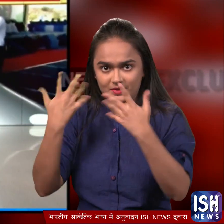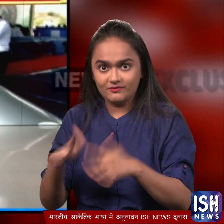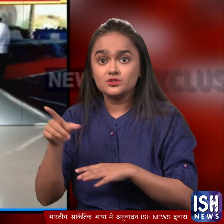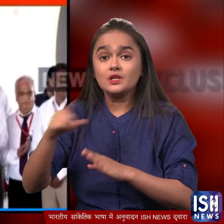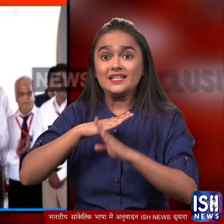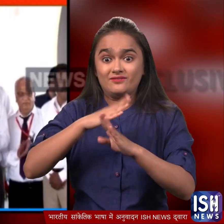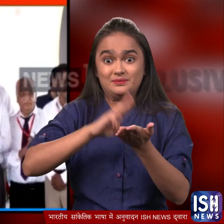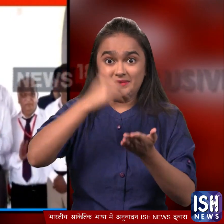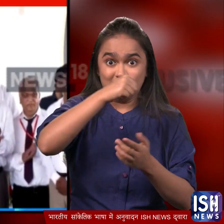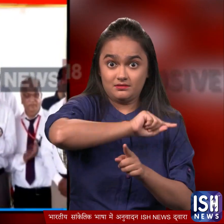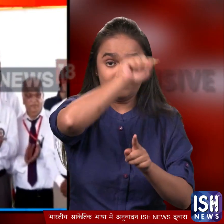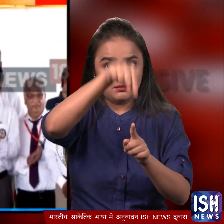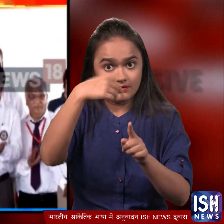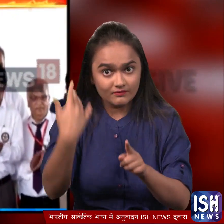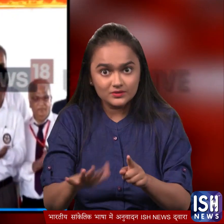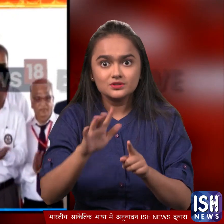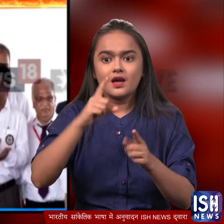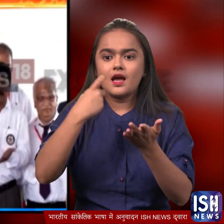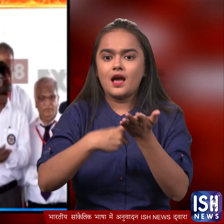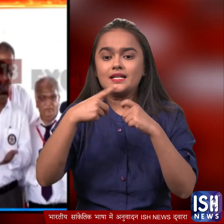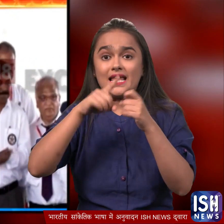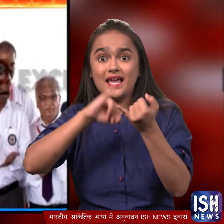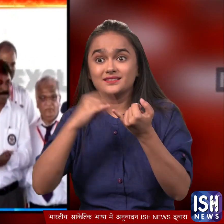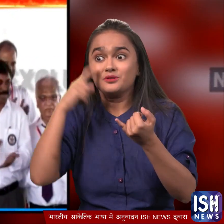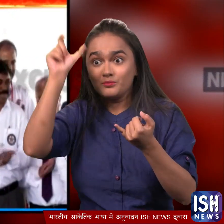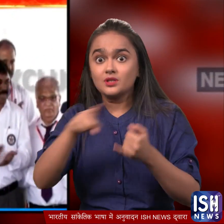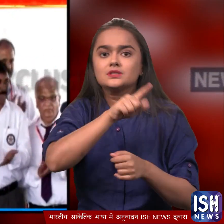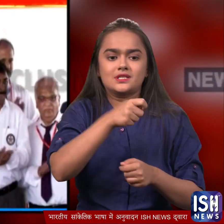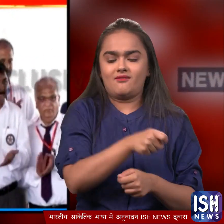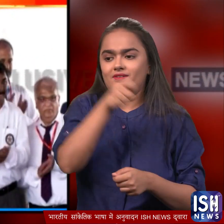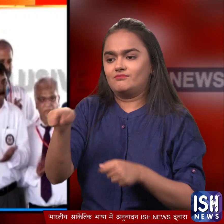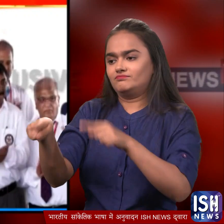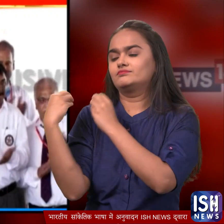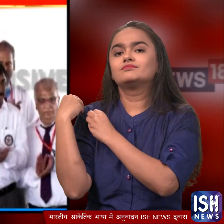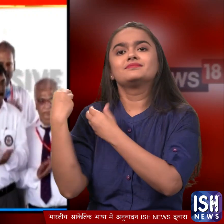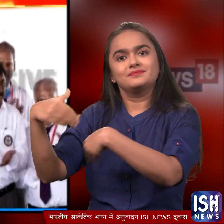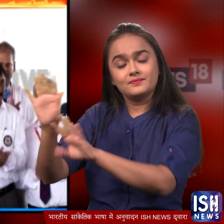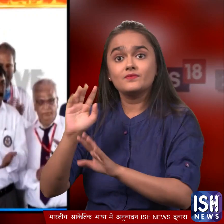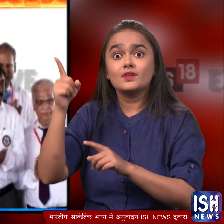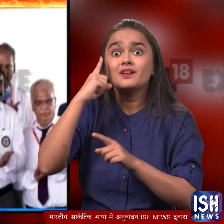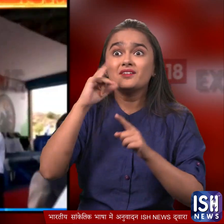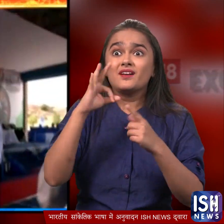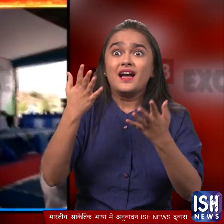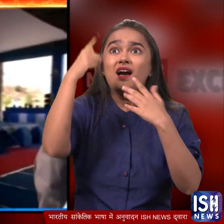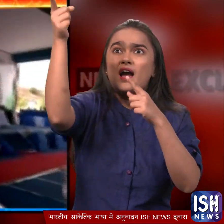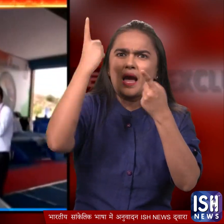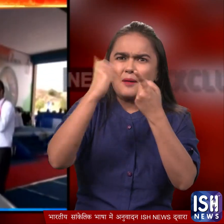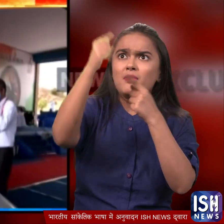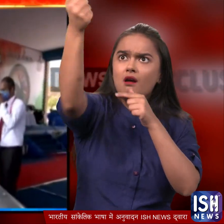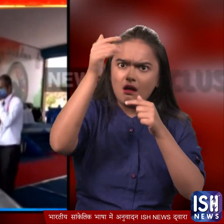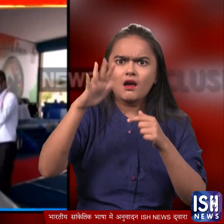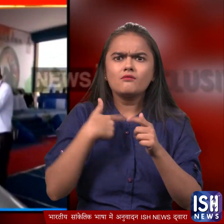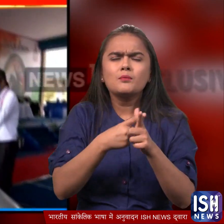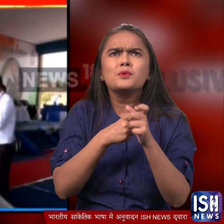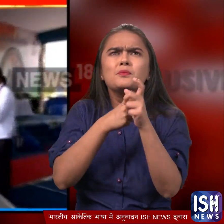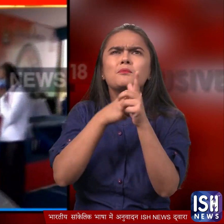गया, जिसमें रक्षा मंत्री राजनाथ सिंह ने एयर चीफ RKS भदौरिया को इस मिसाइल की चाबी सौंपी। हवा में कई दुश्मनों